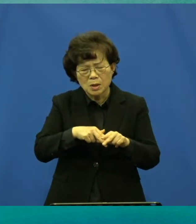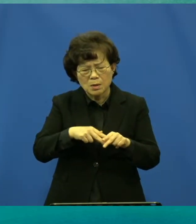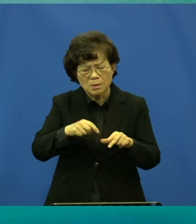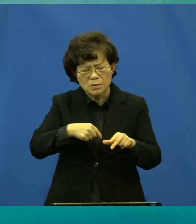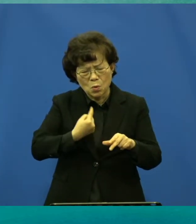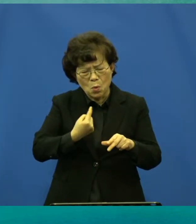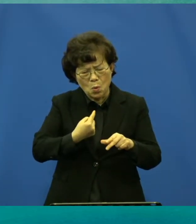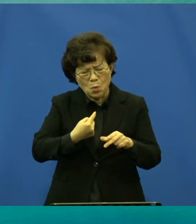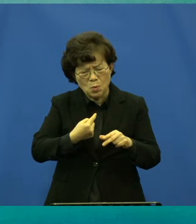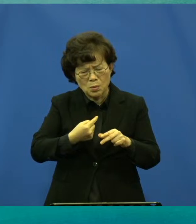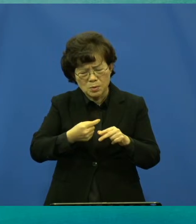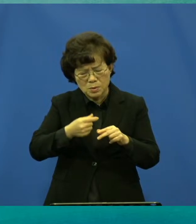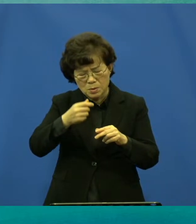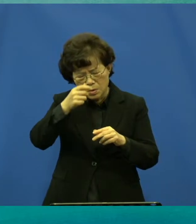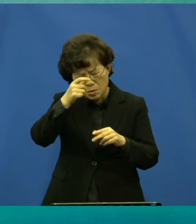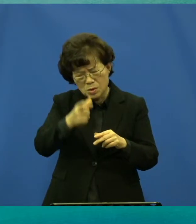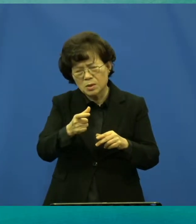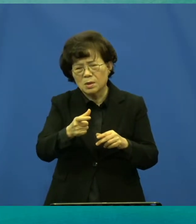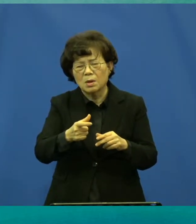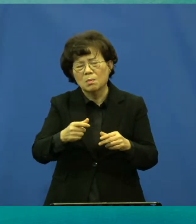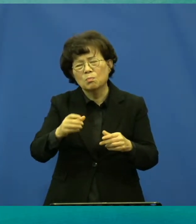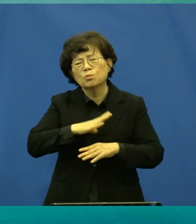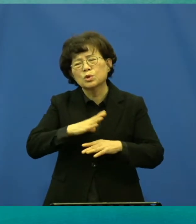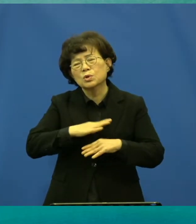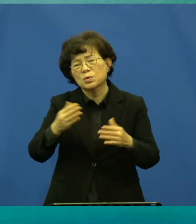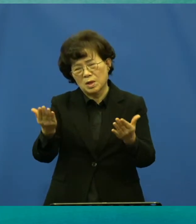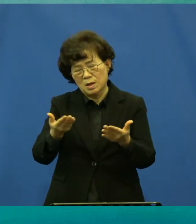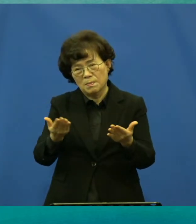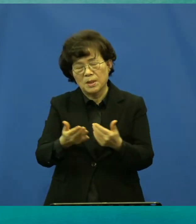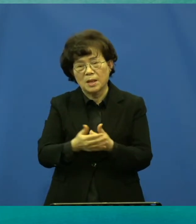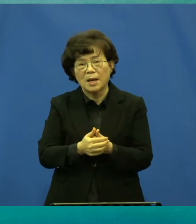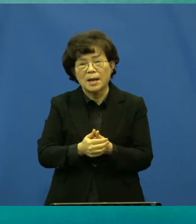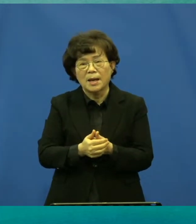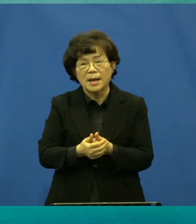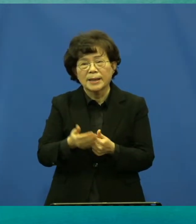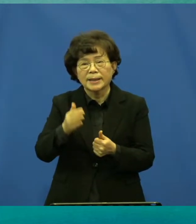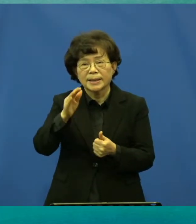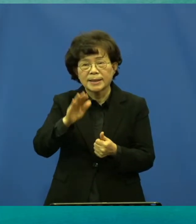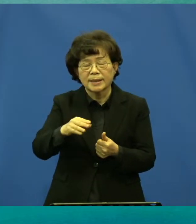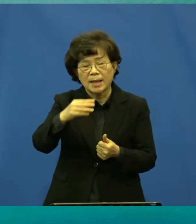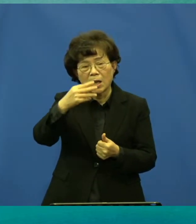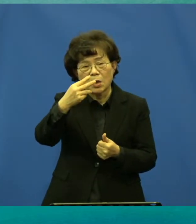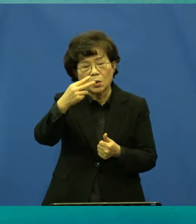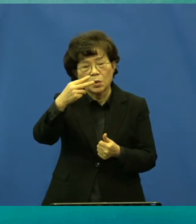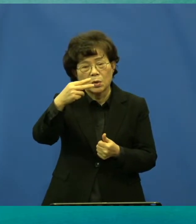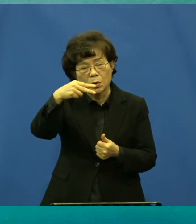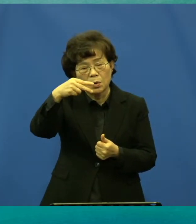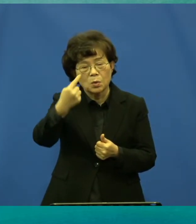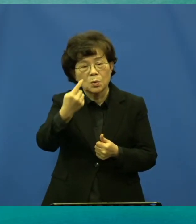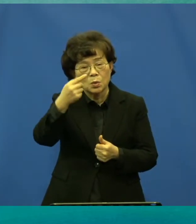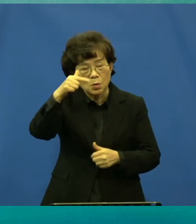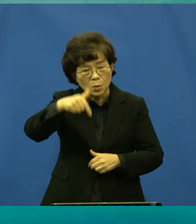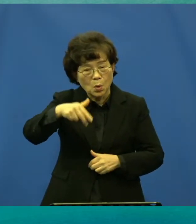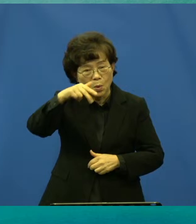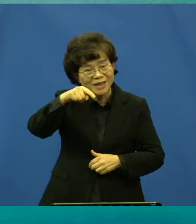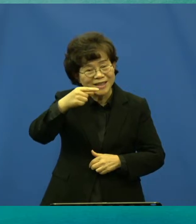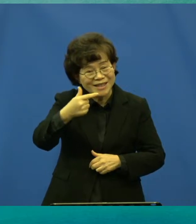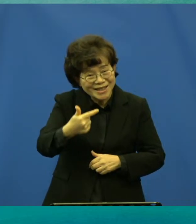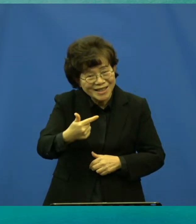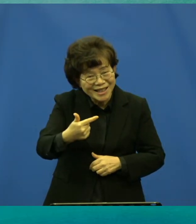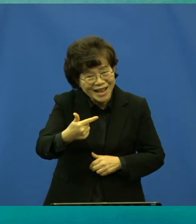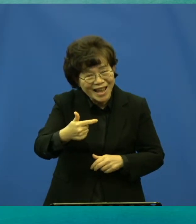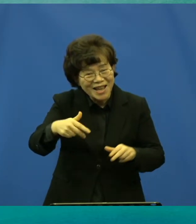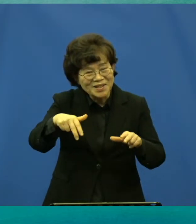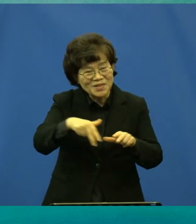독선 정말 무서운 겁니다. 그런데 그 독선에 종교의 힘까지